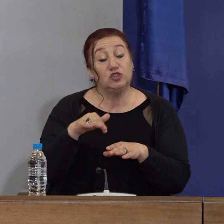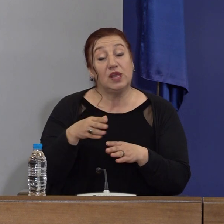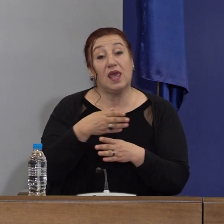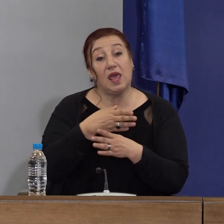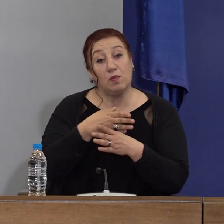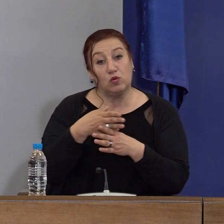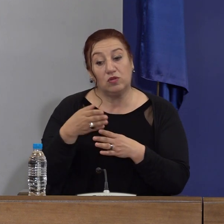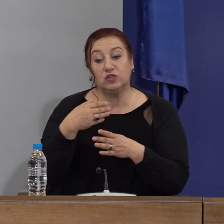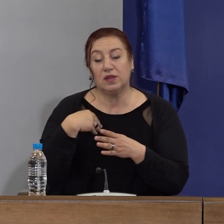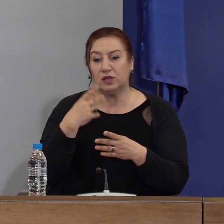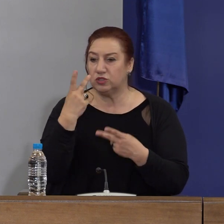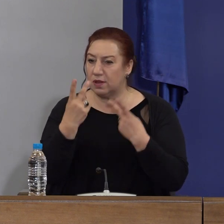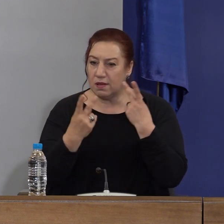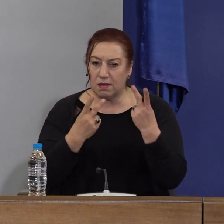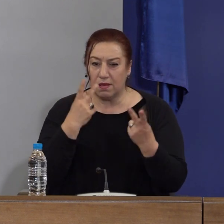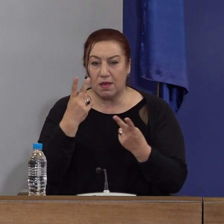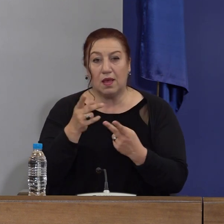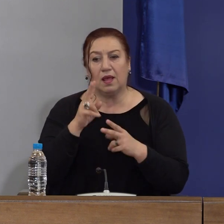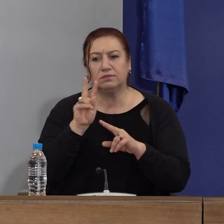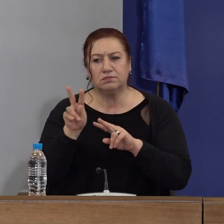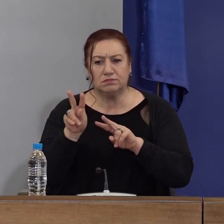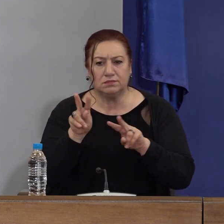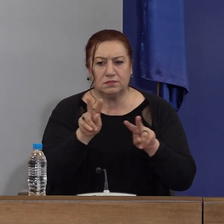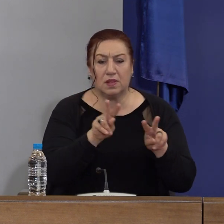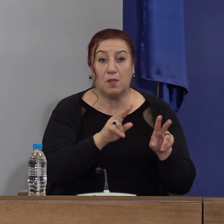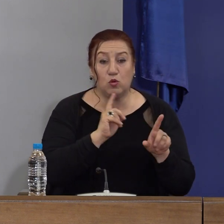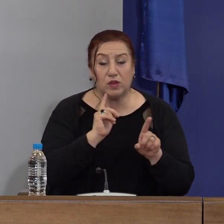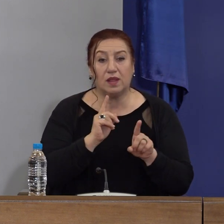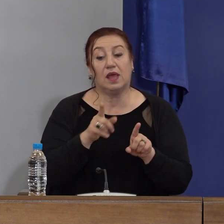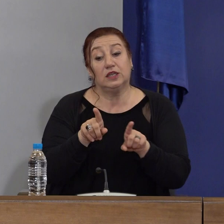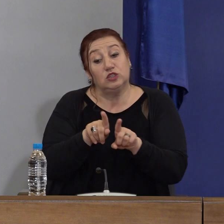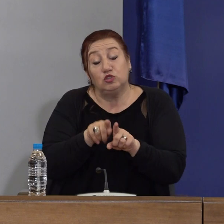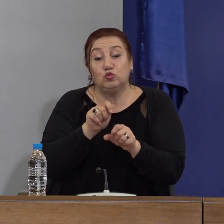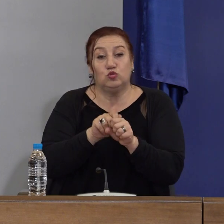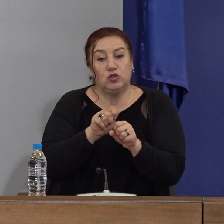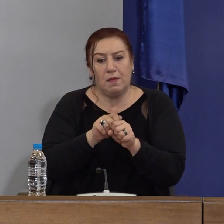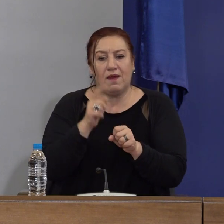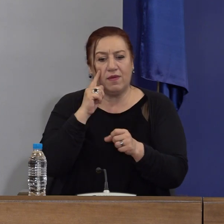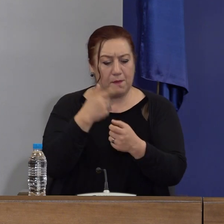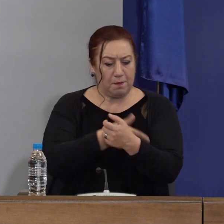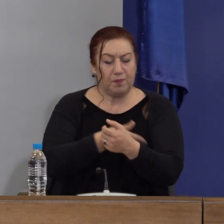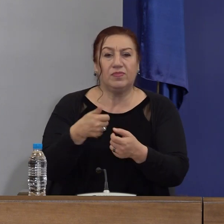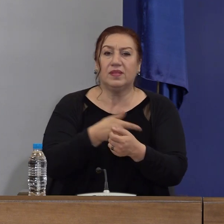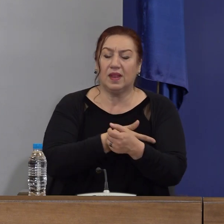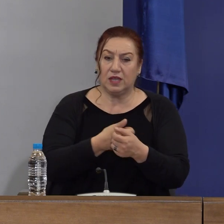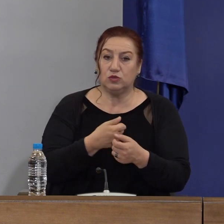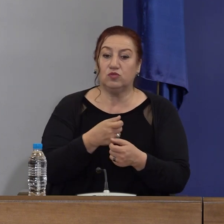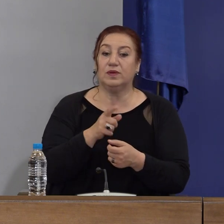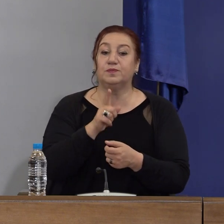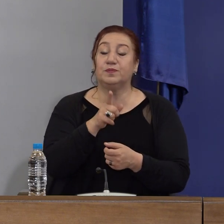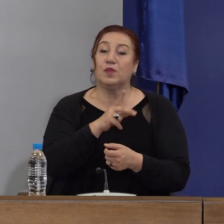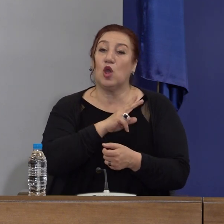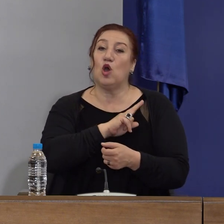нашите наблюдения и съответно извършване на тестване на